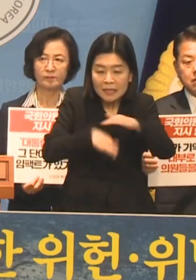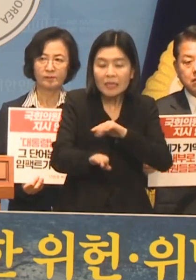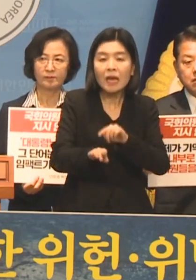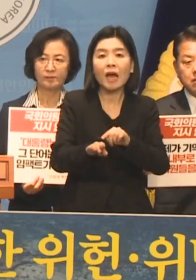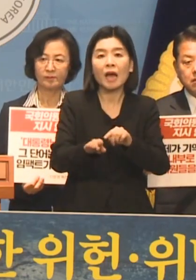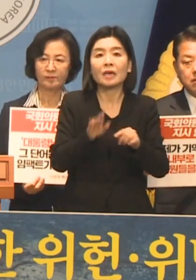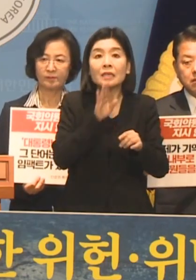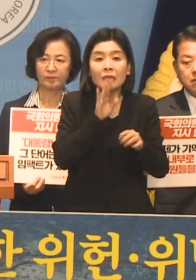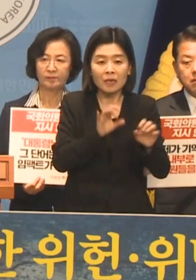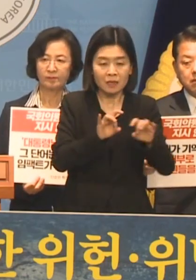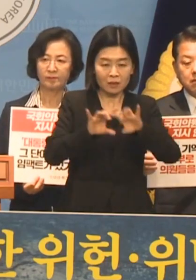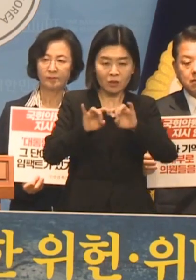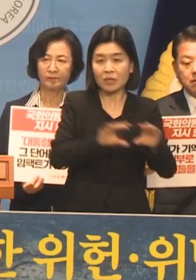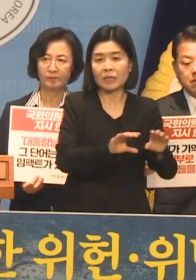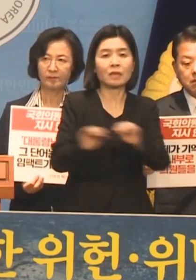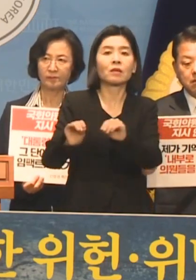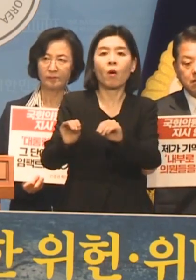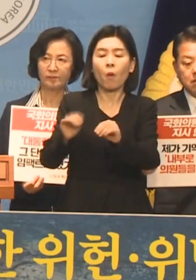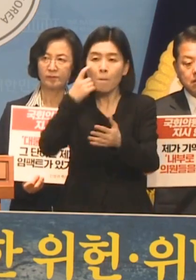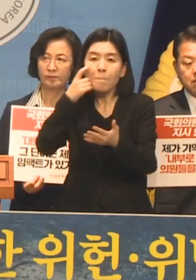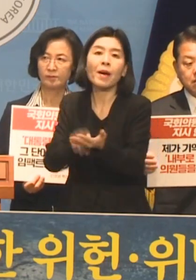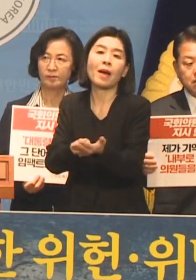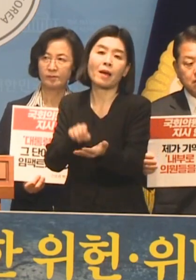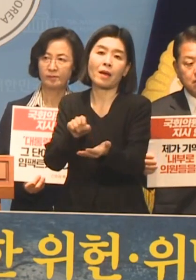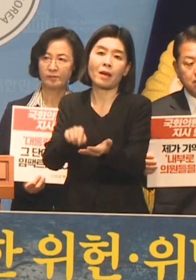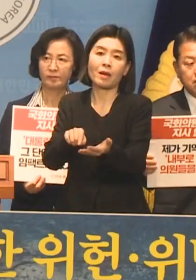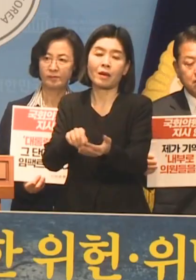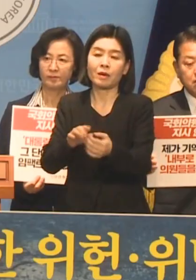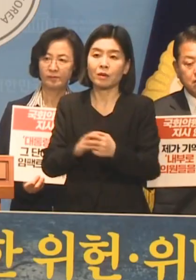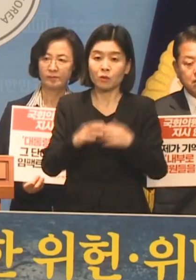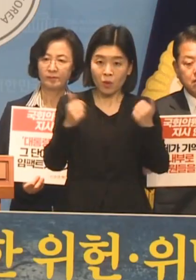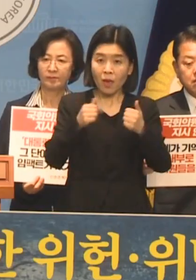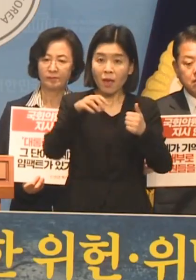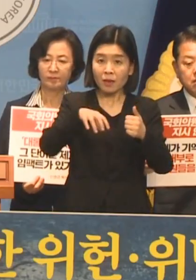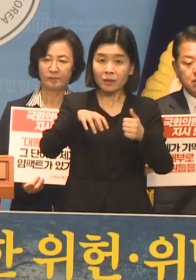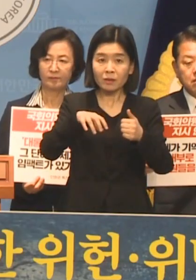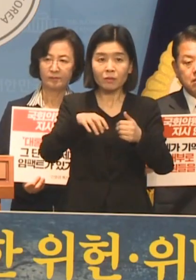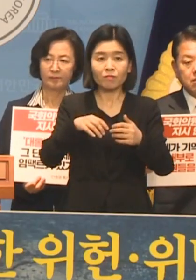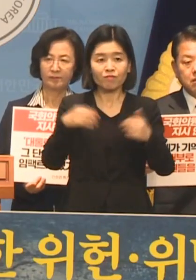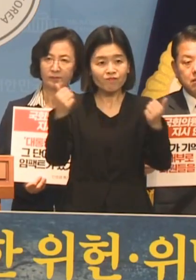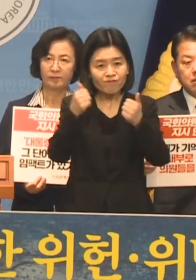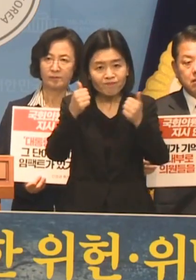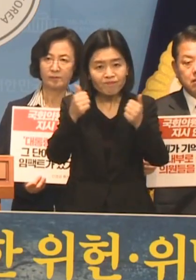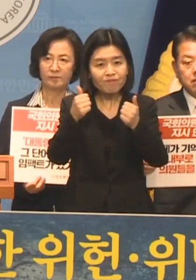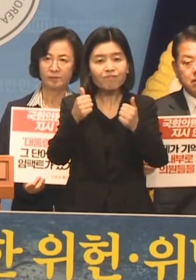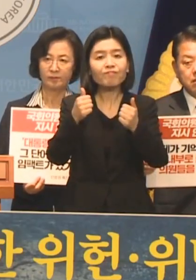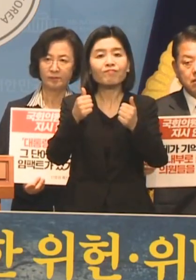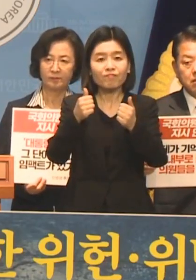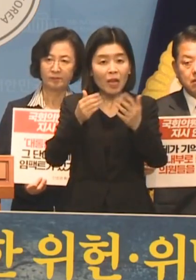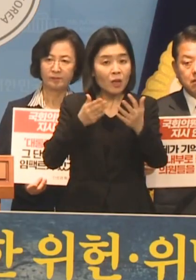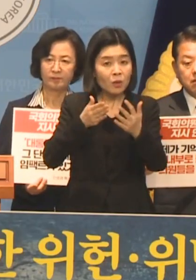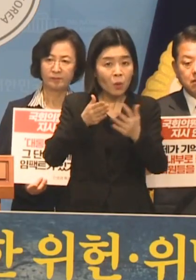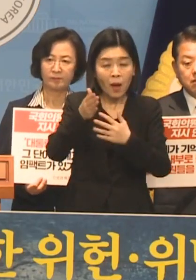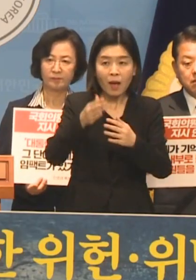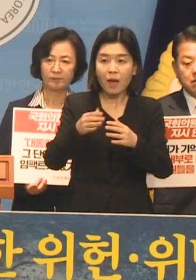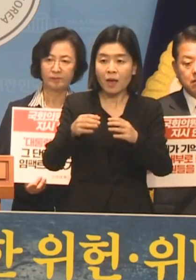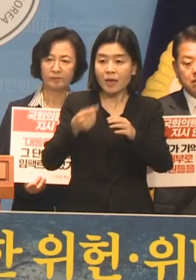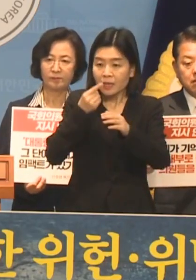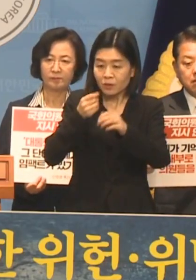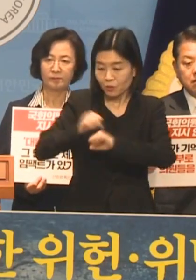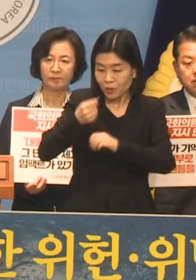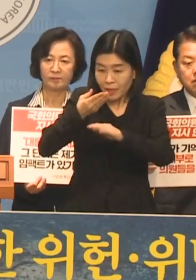확인했습니다. 국회의 계엄 해제 요구안 의결이 단 몇 분만 늦었다면, 국회 일부가